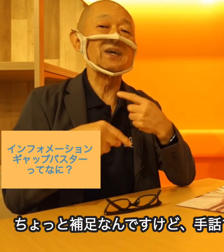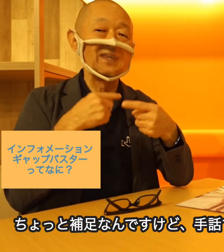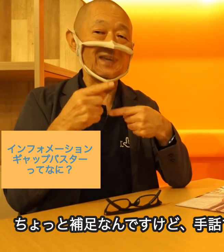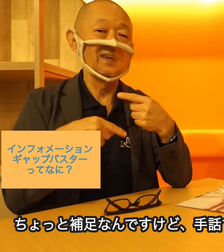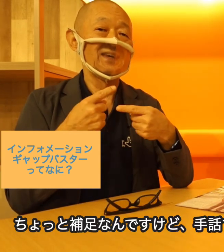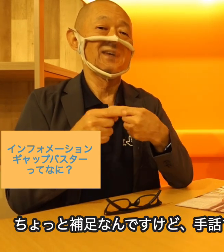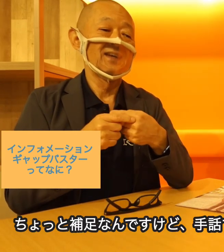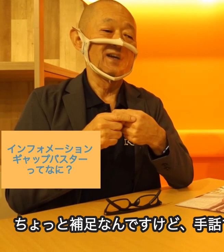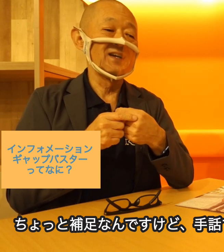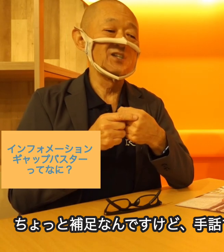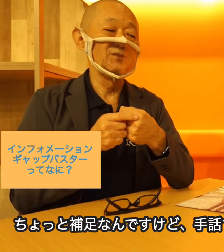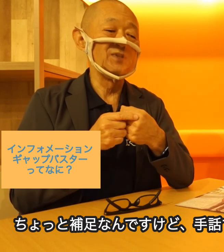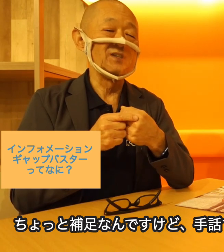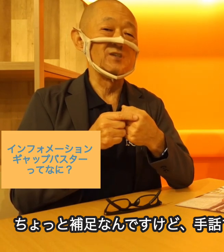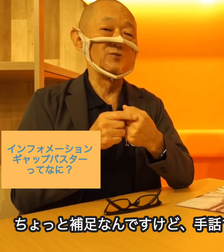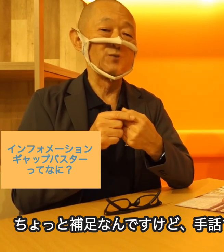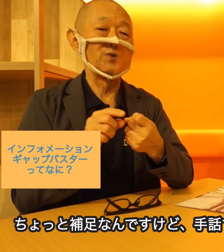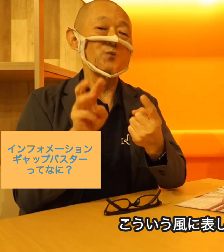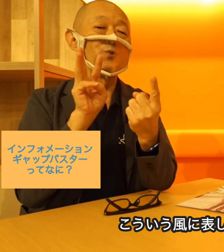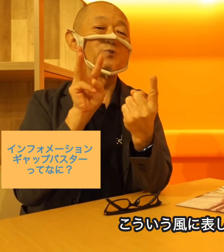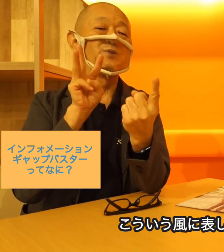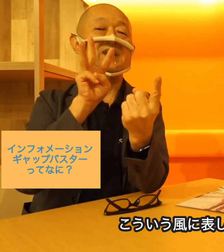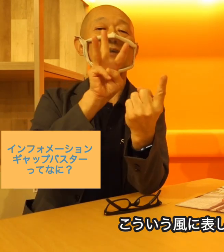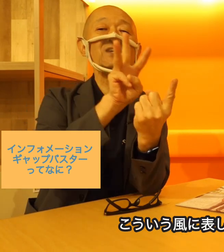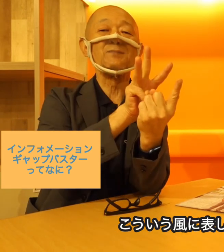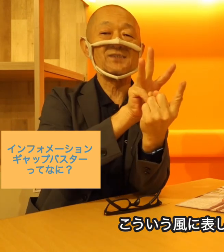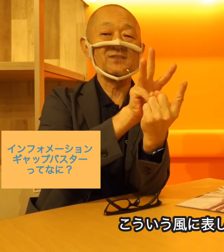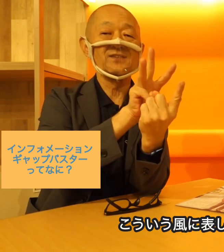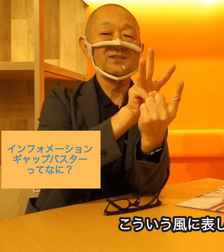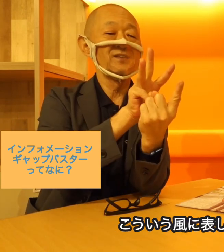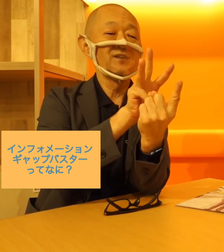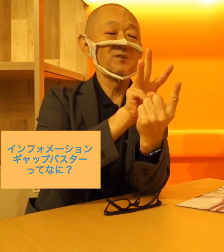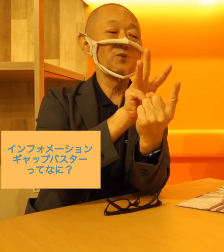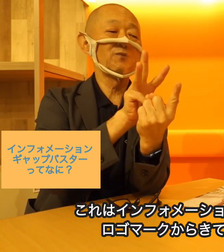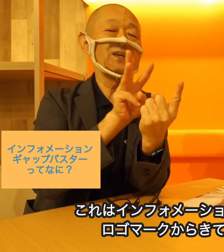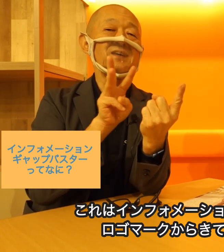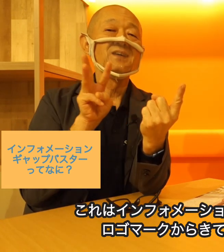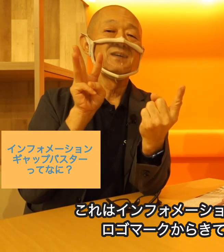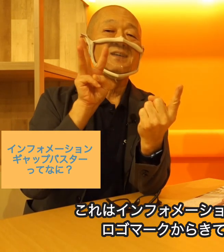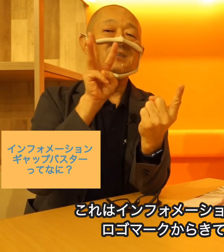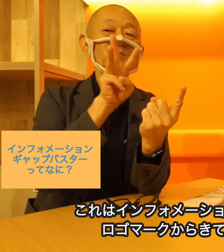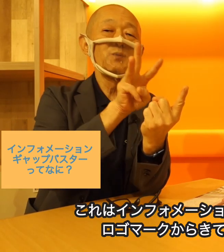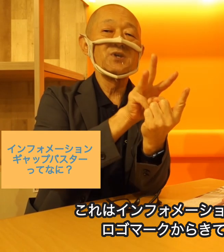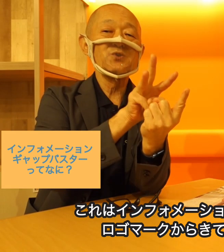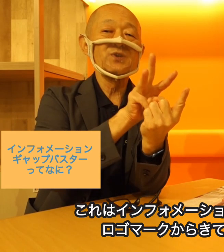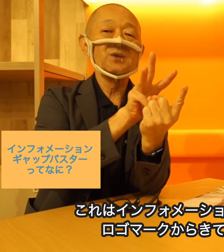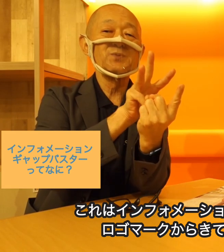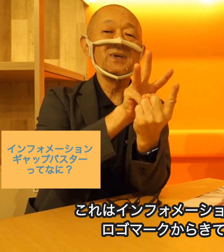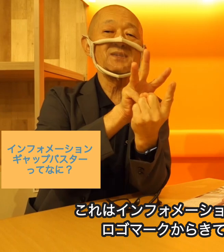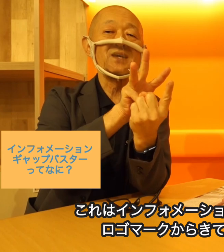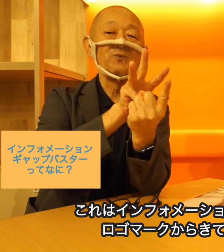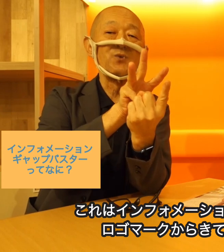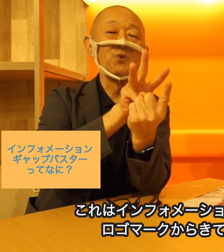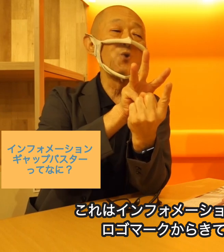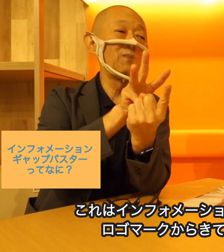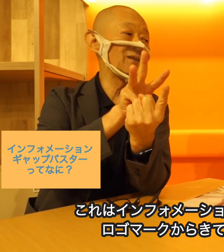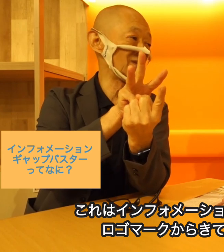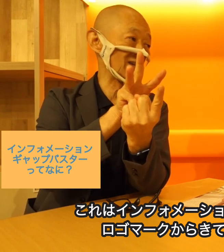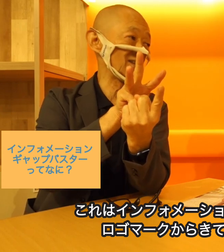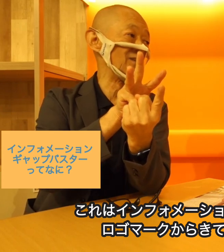で IGB っていうのはこういうふうに表します。これはインフォメーションギャップバスターのロゴマークから来てるん